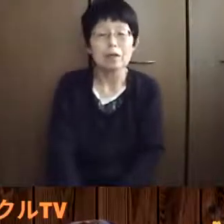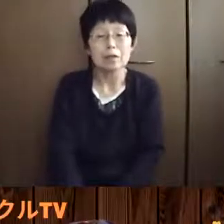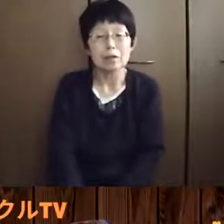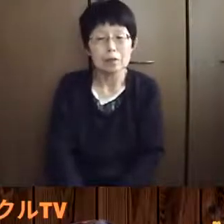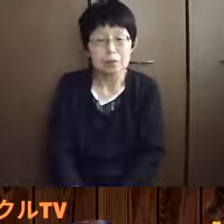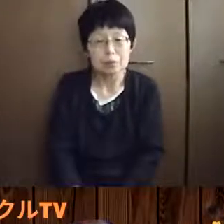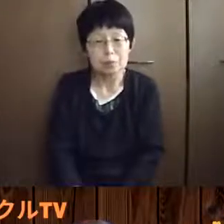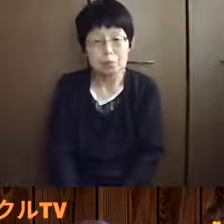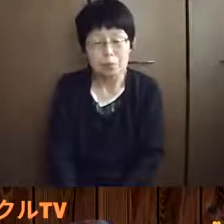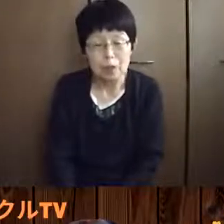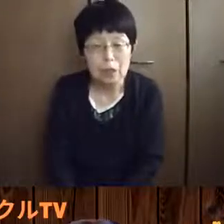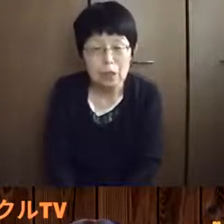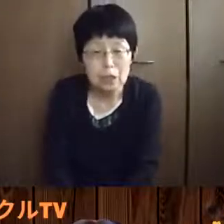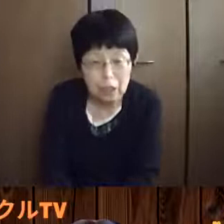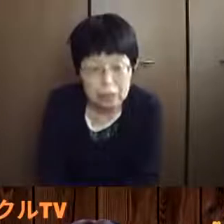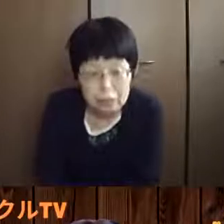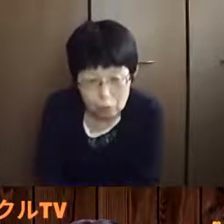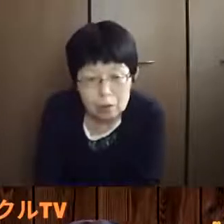ああ。あ、タケさんは出すですね。 タケさんが出すの。